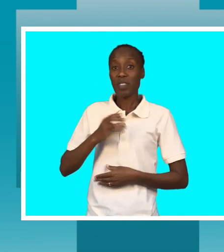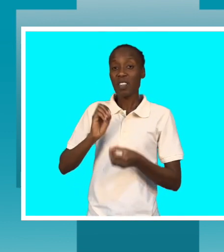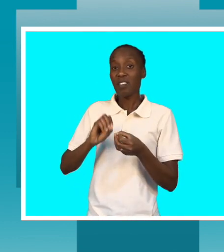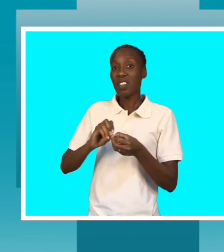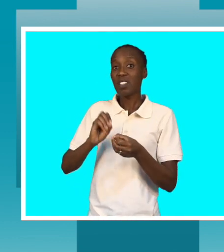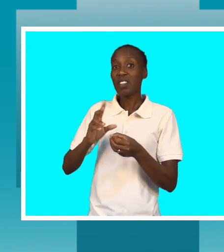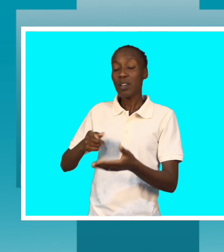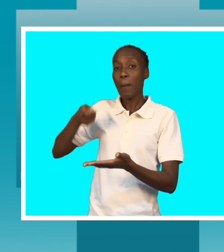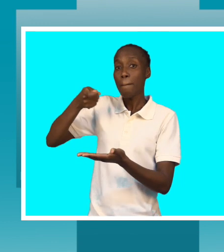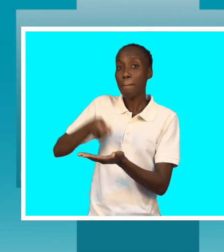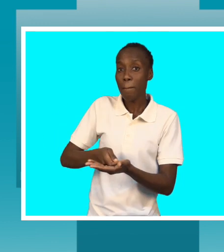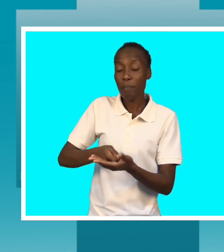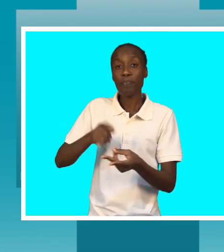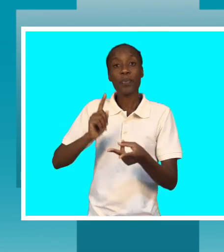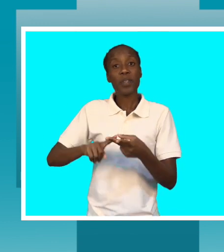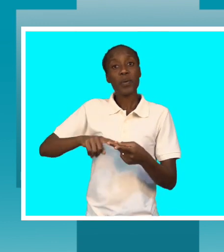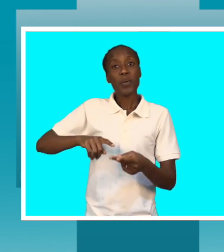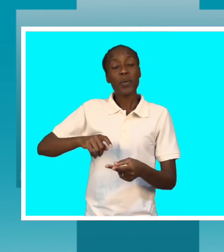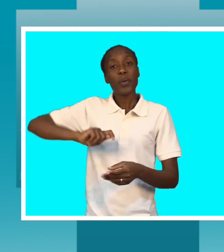quê? Carinho,